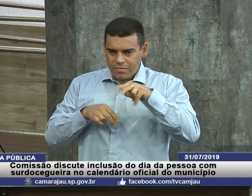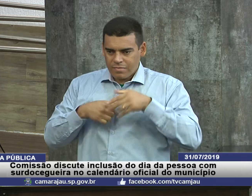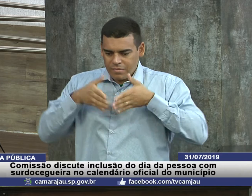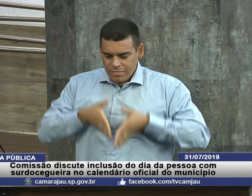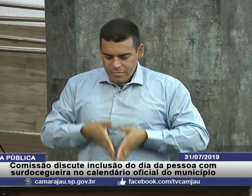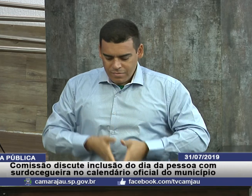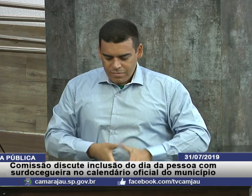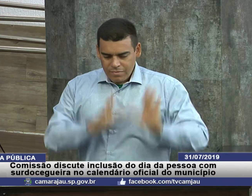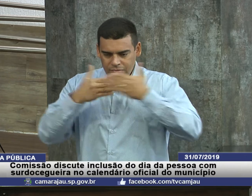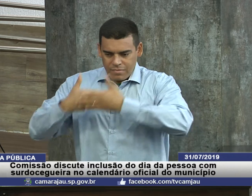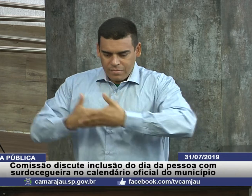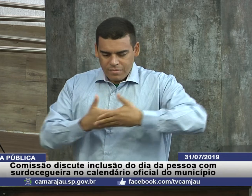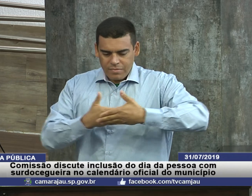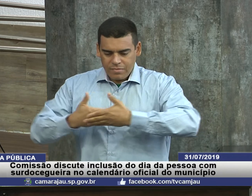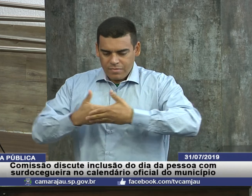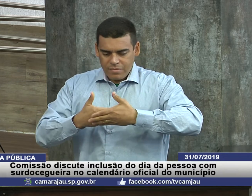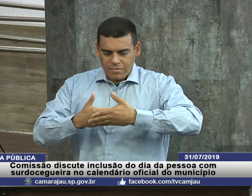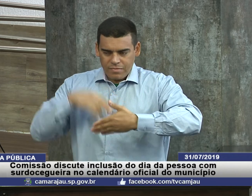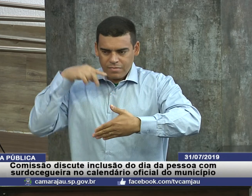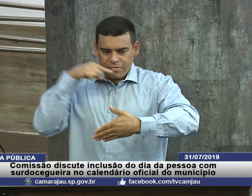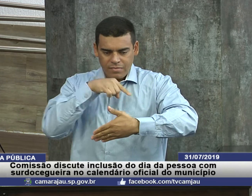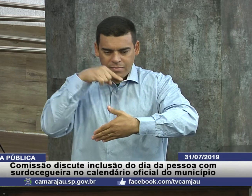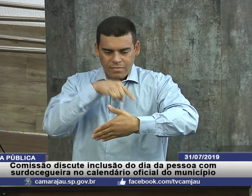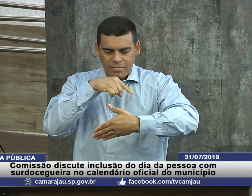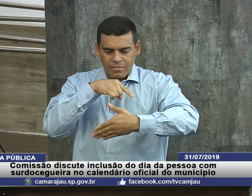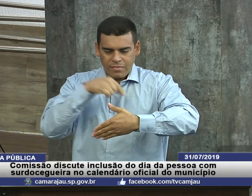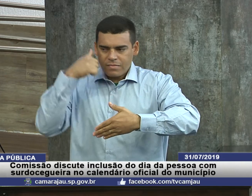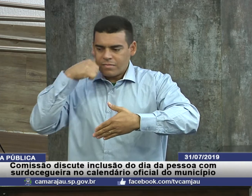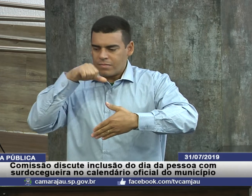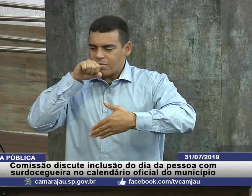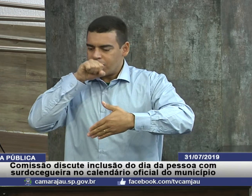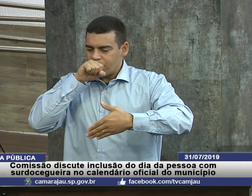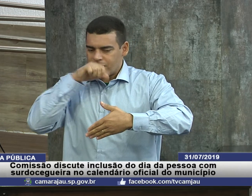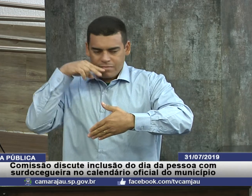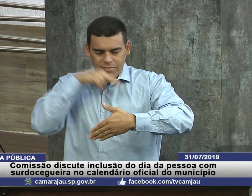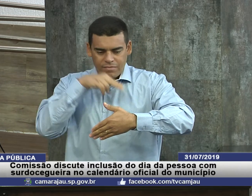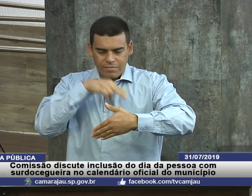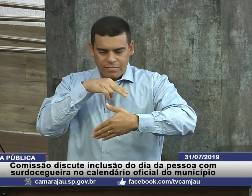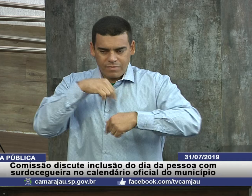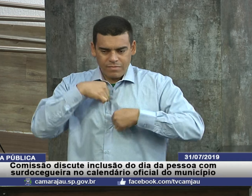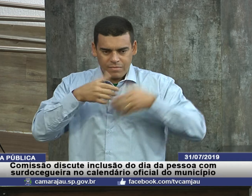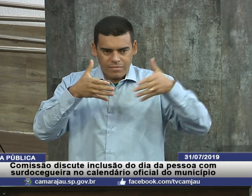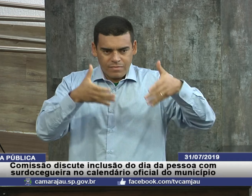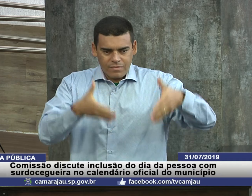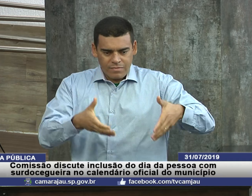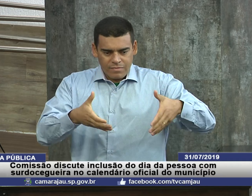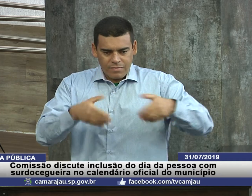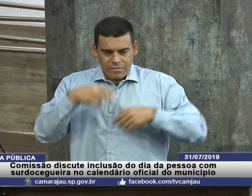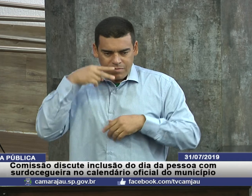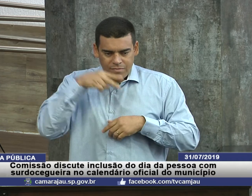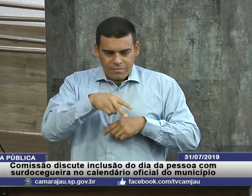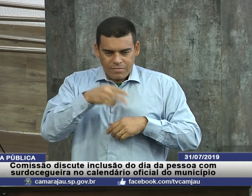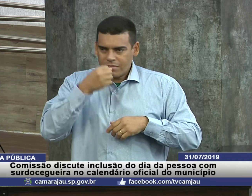De uma forma muito simples, eu nasci em uma família e de